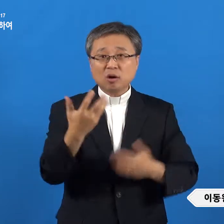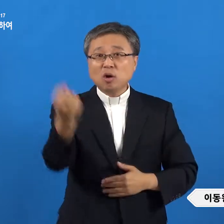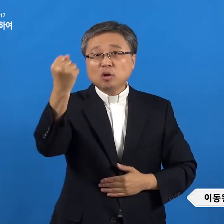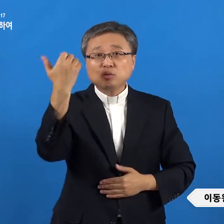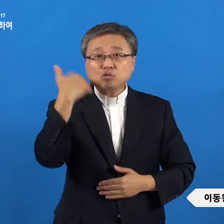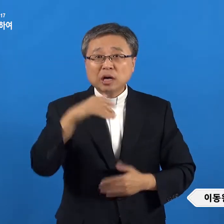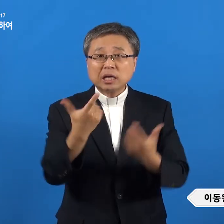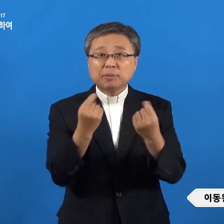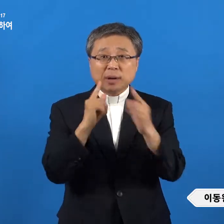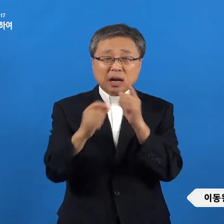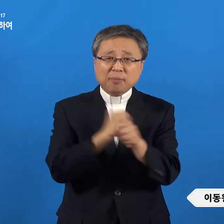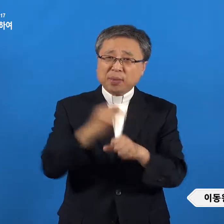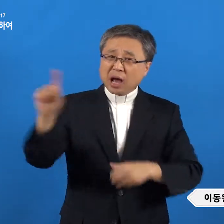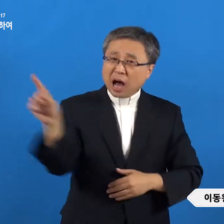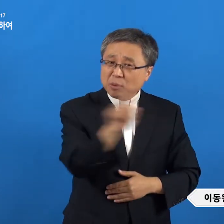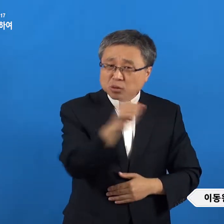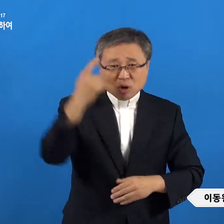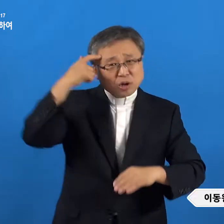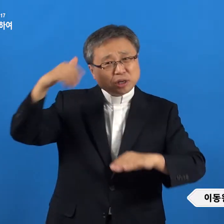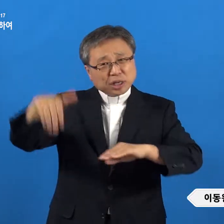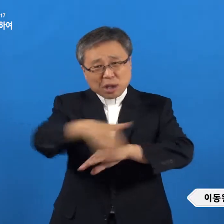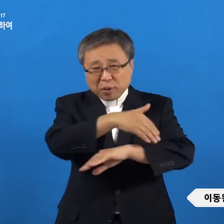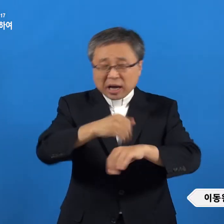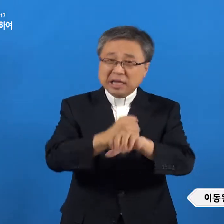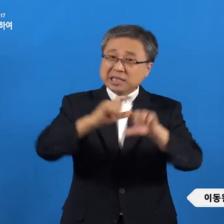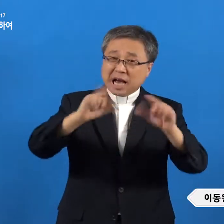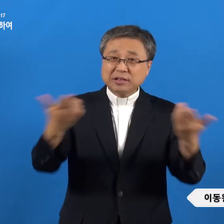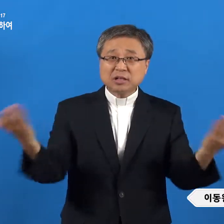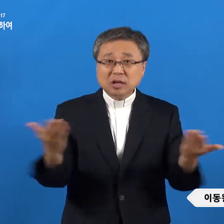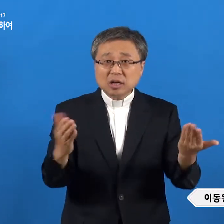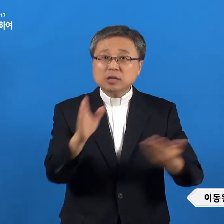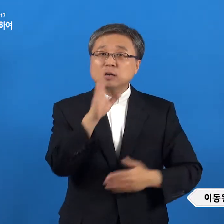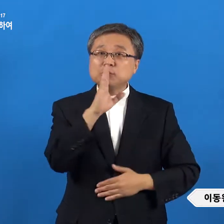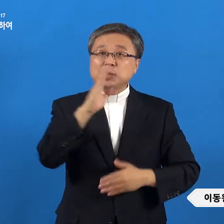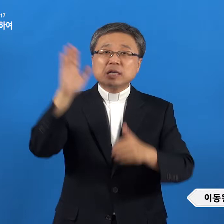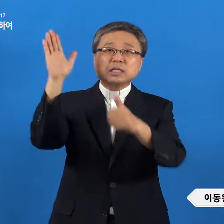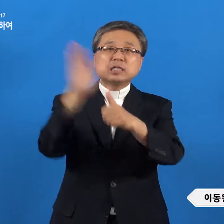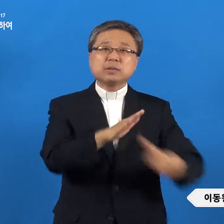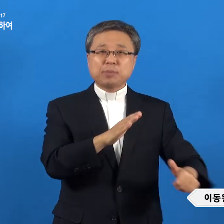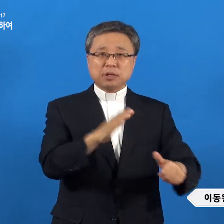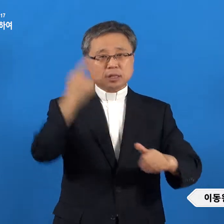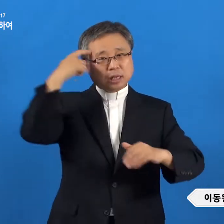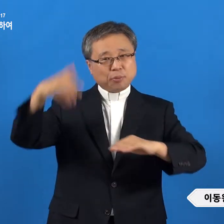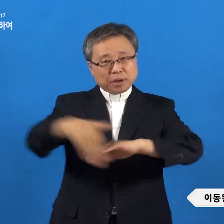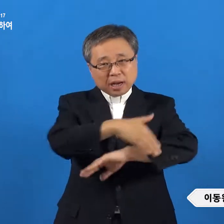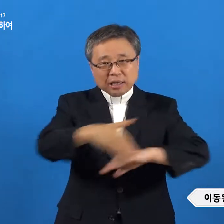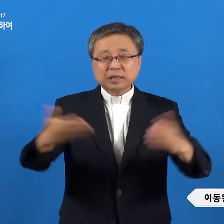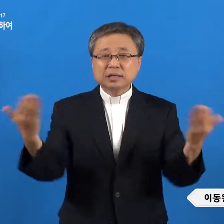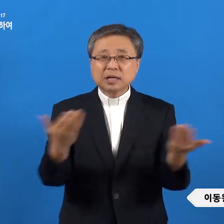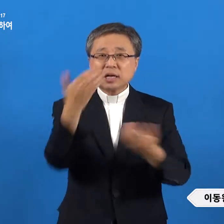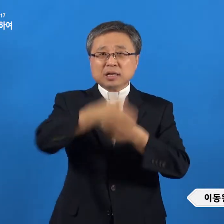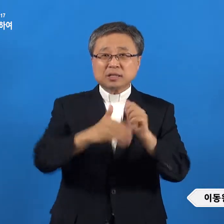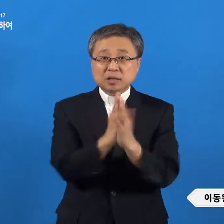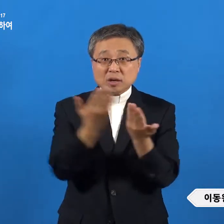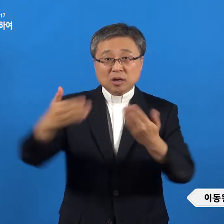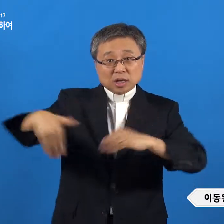말을 했습니다. 아무것도 계획하지 않는 것은 사실상 실패를 계획하는 것이다. 성경은 계획을 금하는 것이